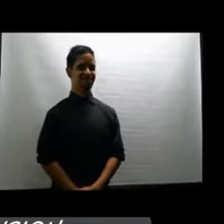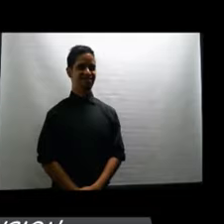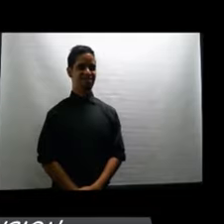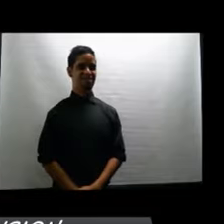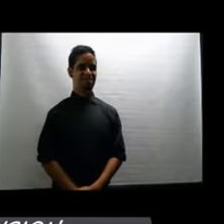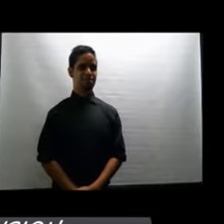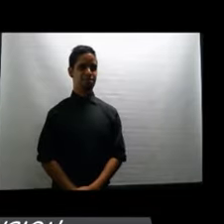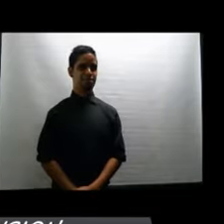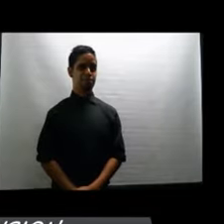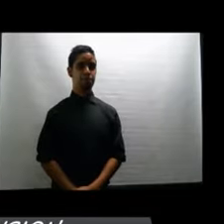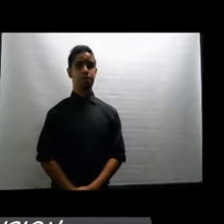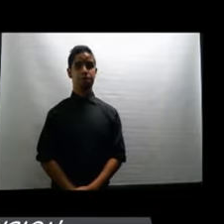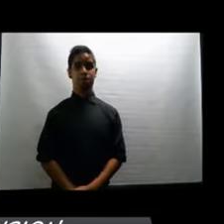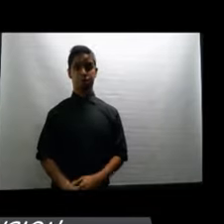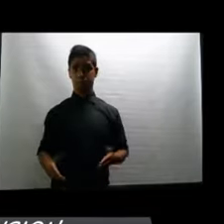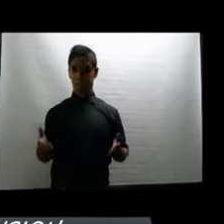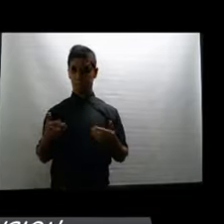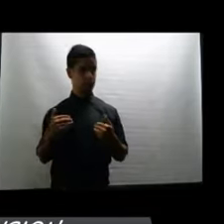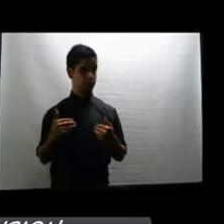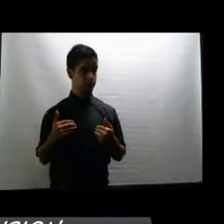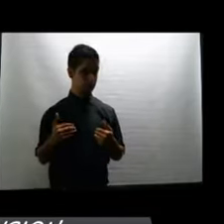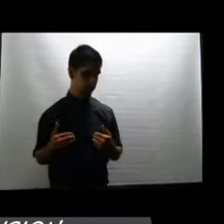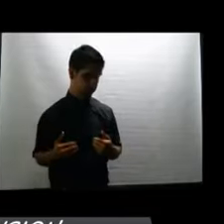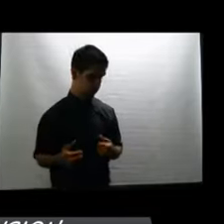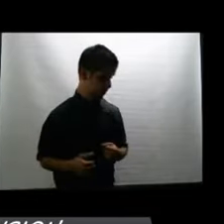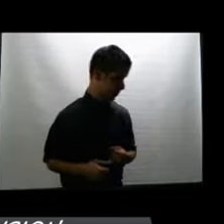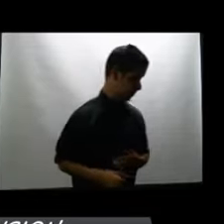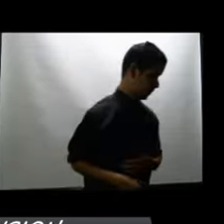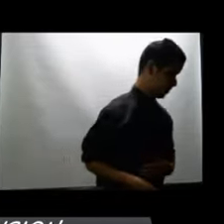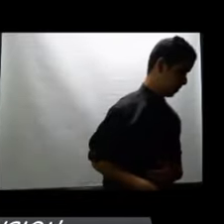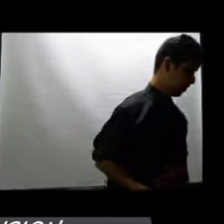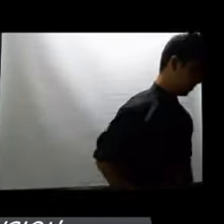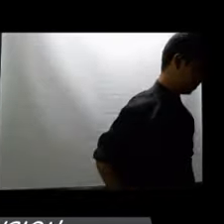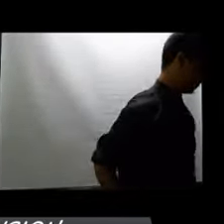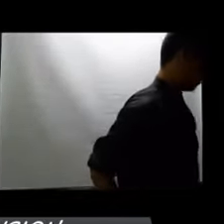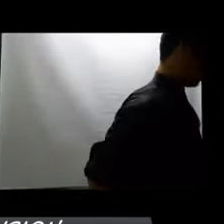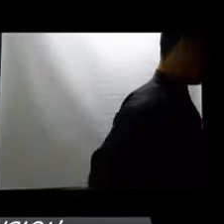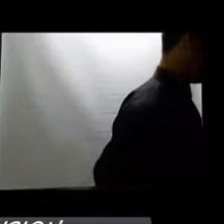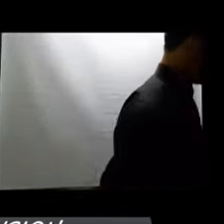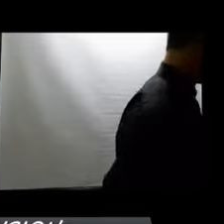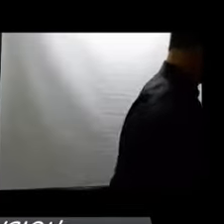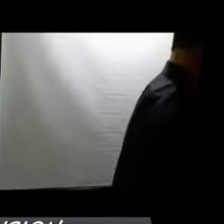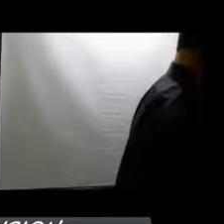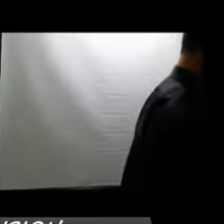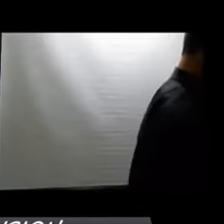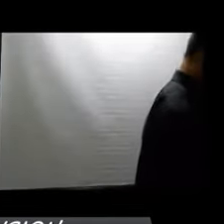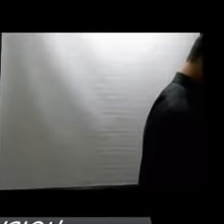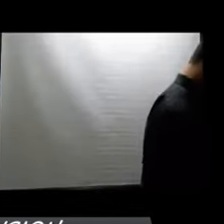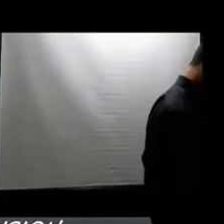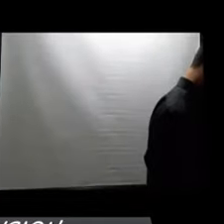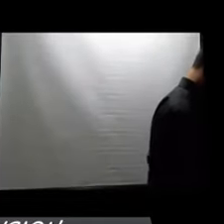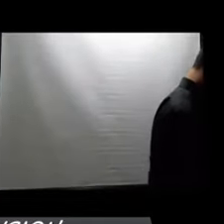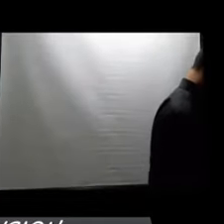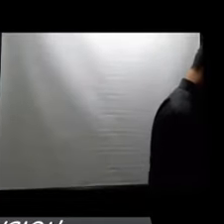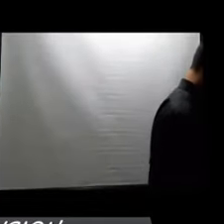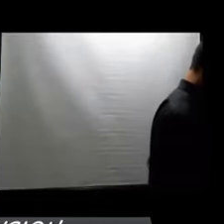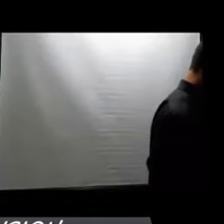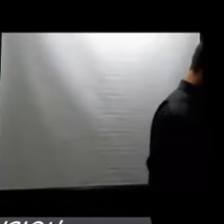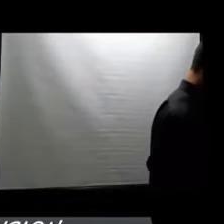Guayama, en la Torrey. Allí verás una amplia variedad de delicias con chocolate, frutas, batidos,